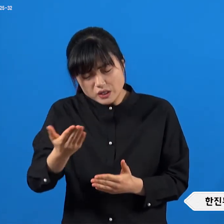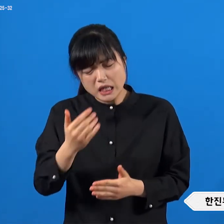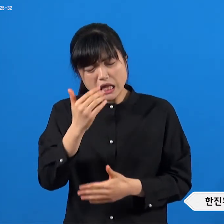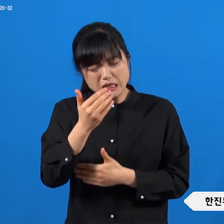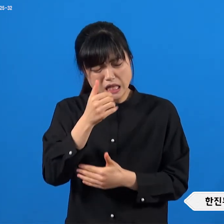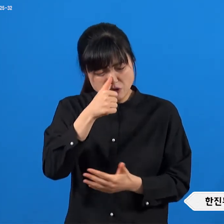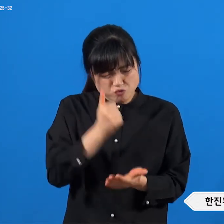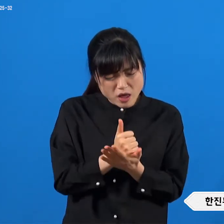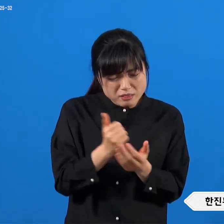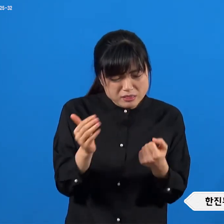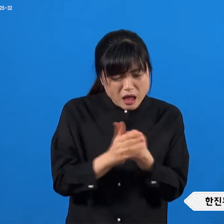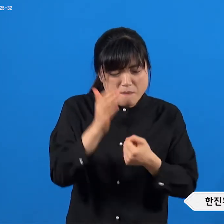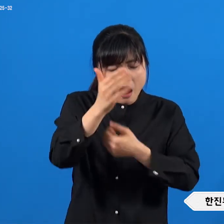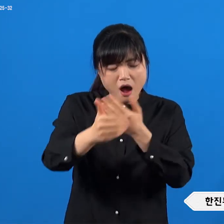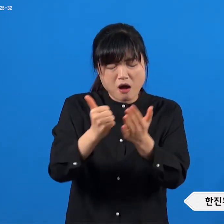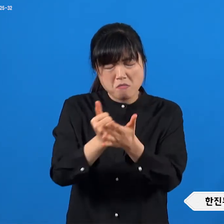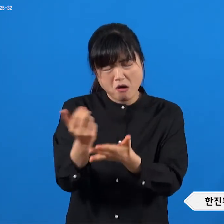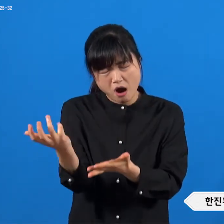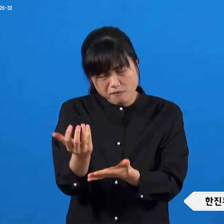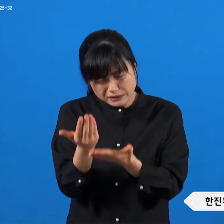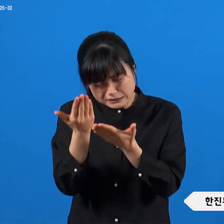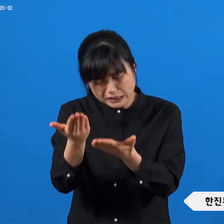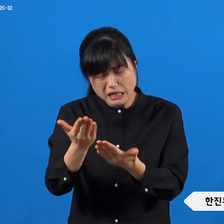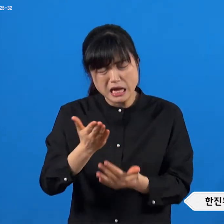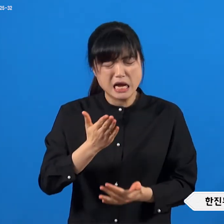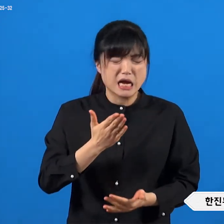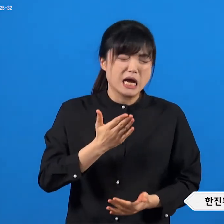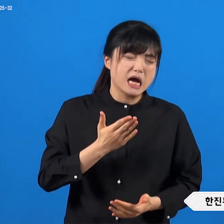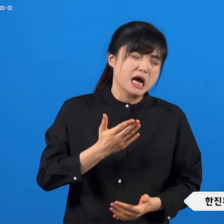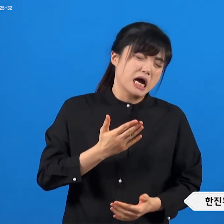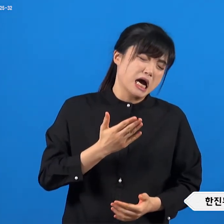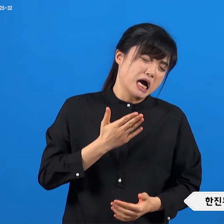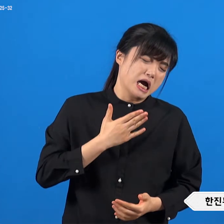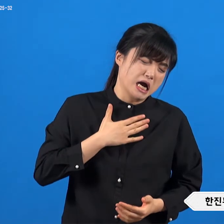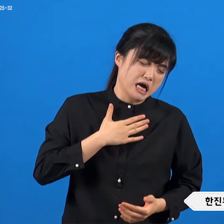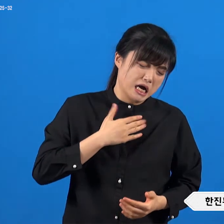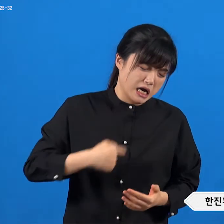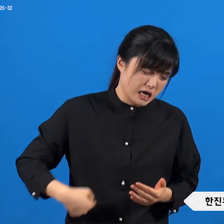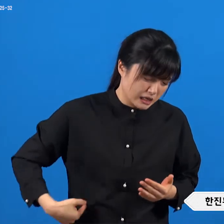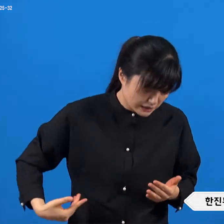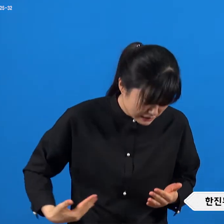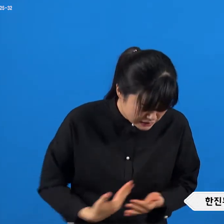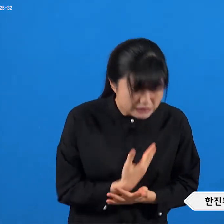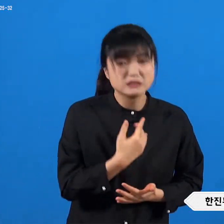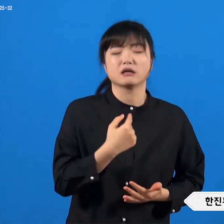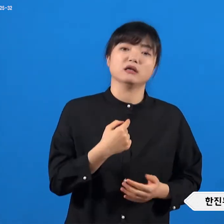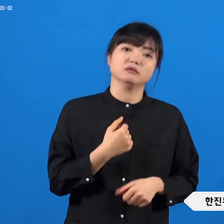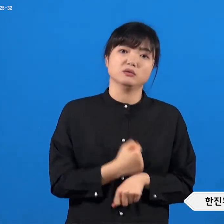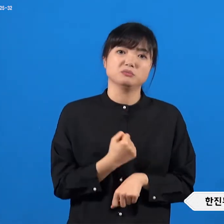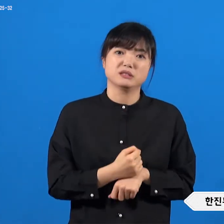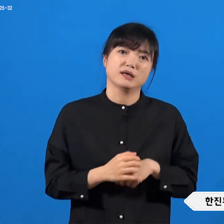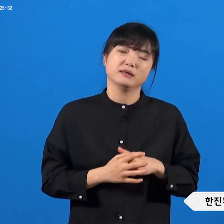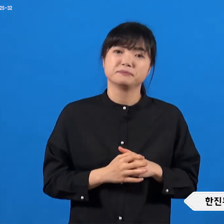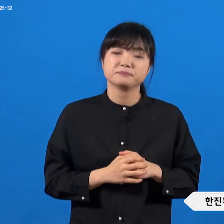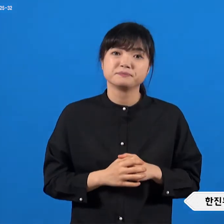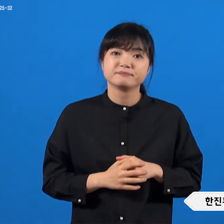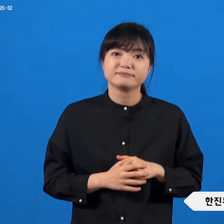죄 때문에 하나님을 아프게 해드리다니, 그것이 견딜 수 없어서 그래서 회개하는 것입니다.